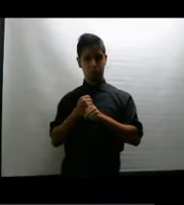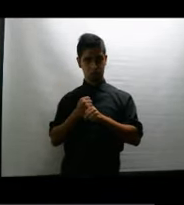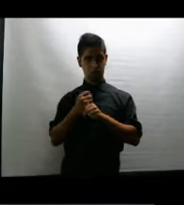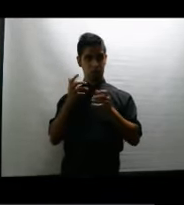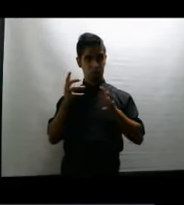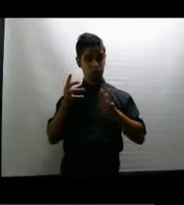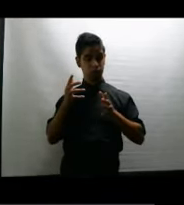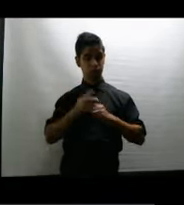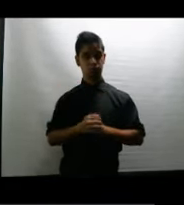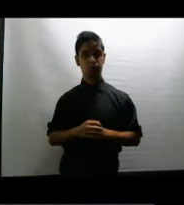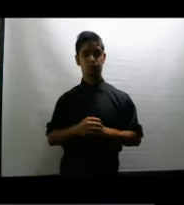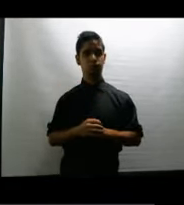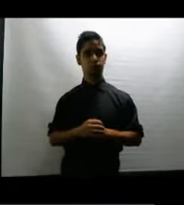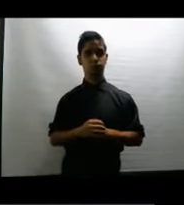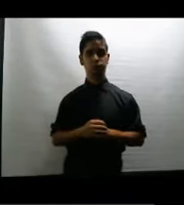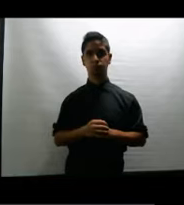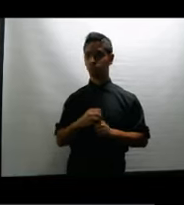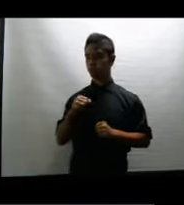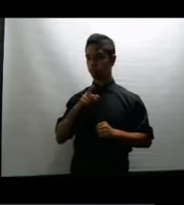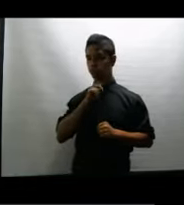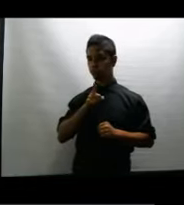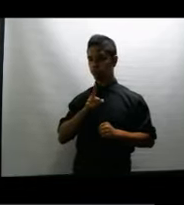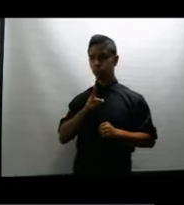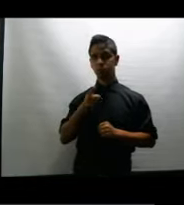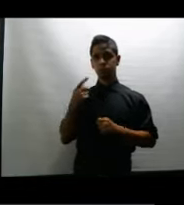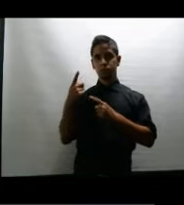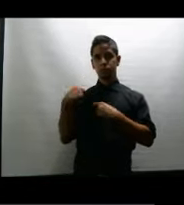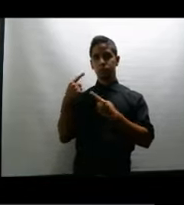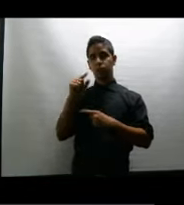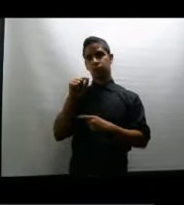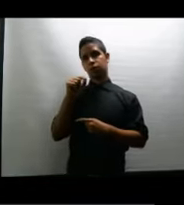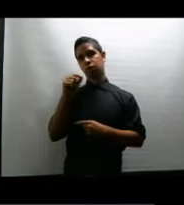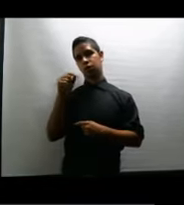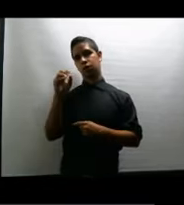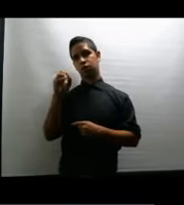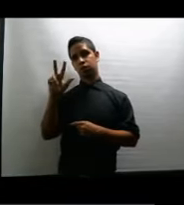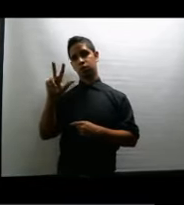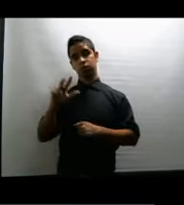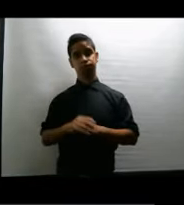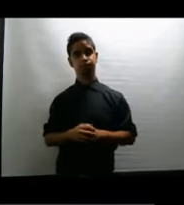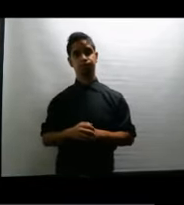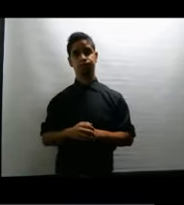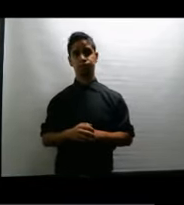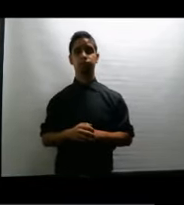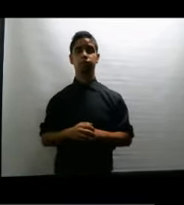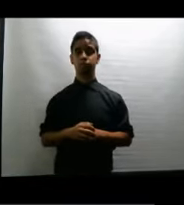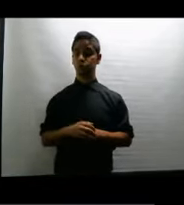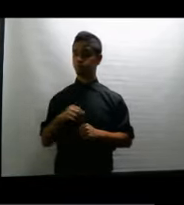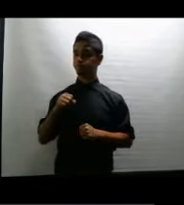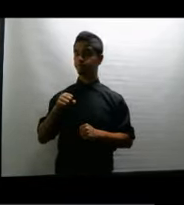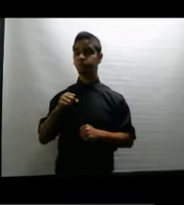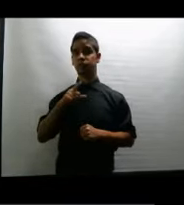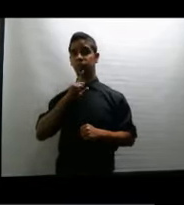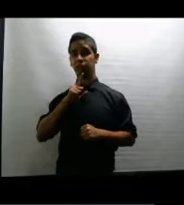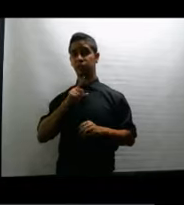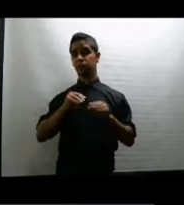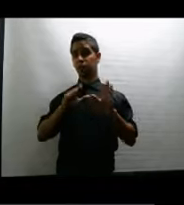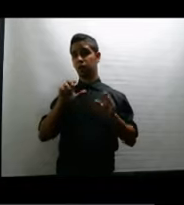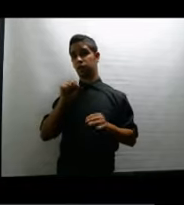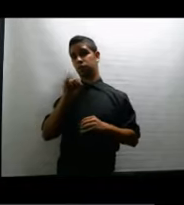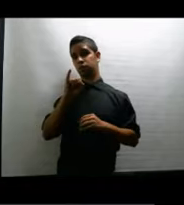Mira, ya. Wow. Sí, desde 2003. Y entonces, y también simbiosis